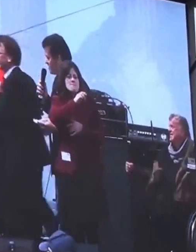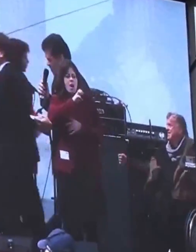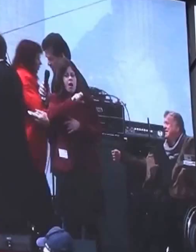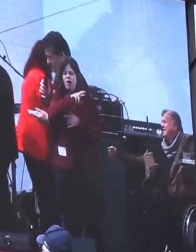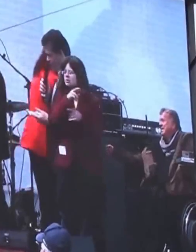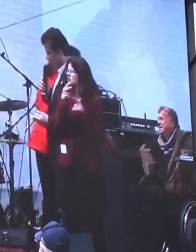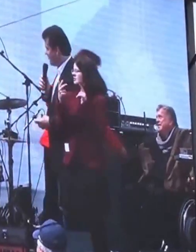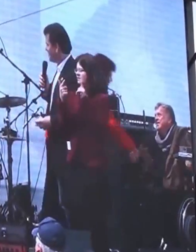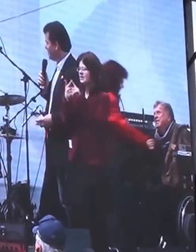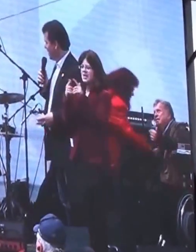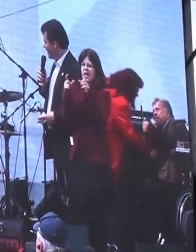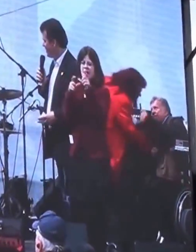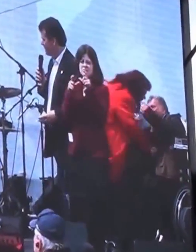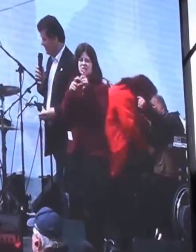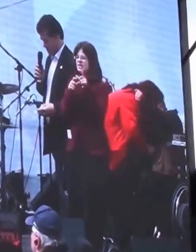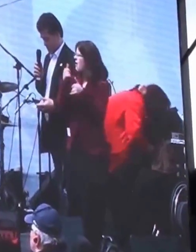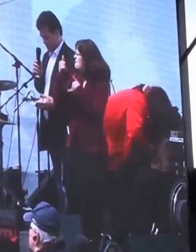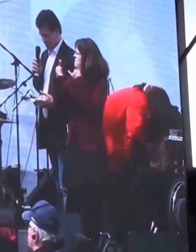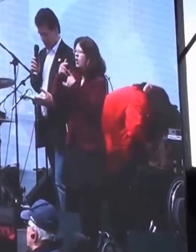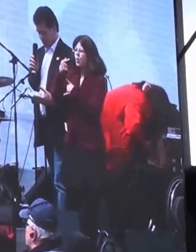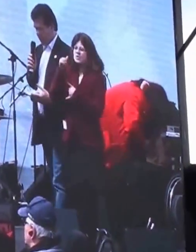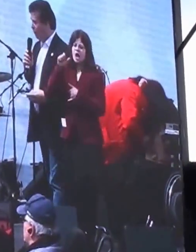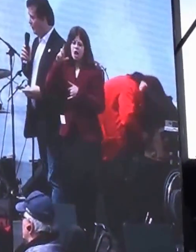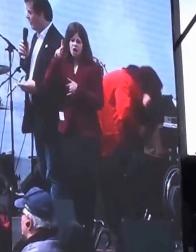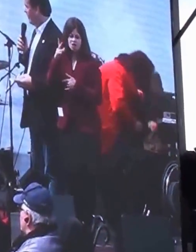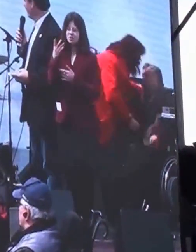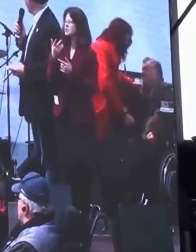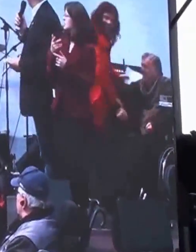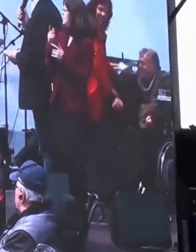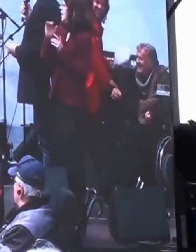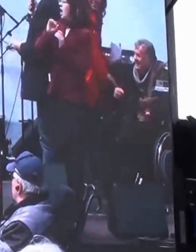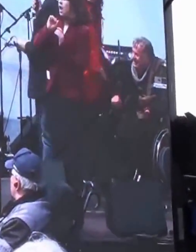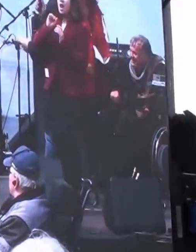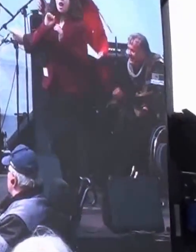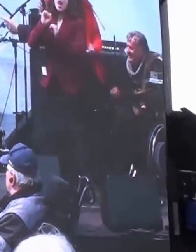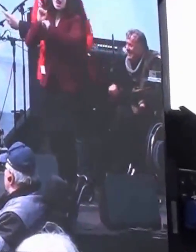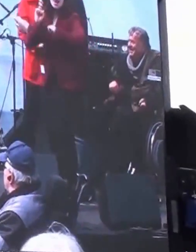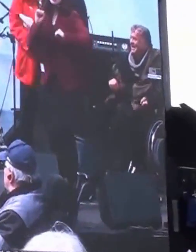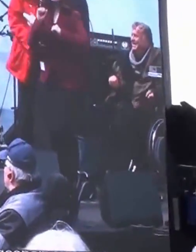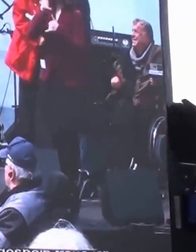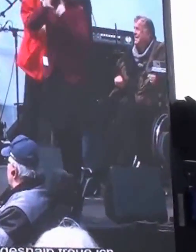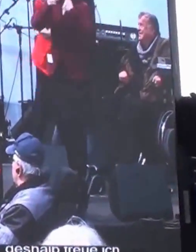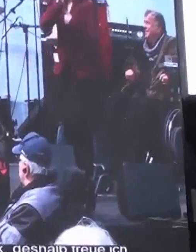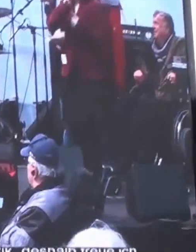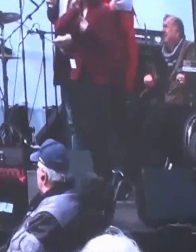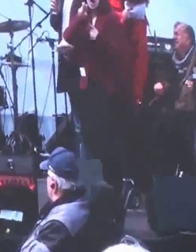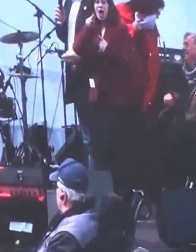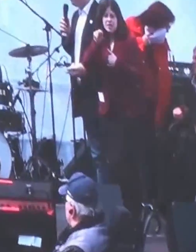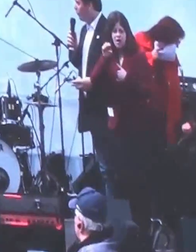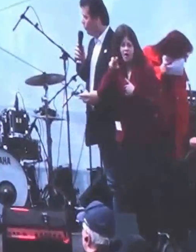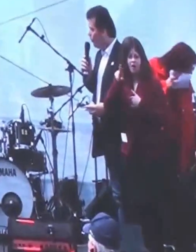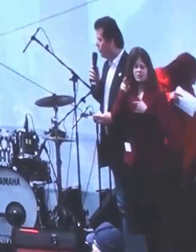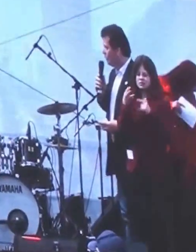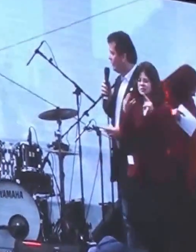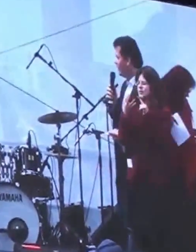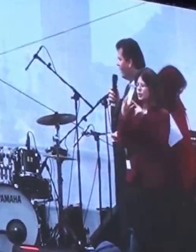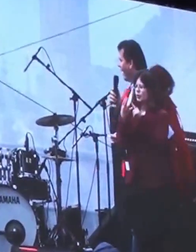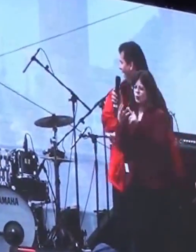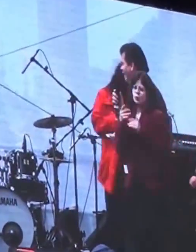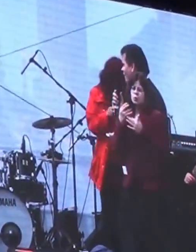für die SPD Kerstin Tack, für die Linke Katrin Werner und für die